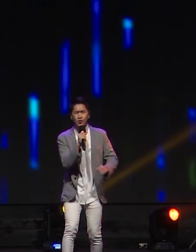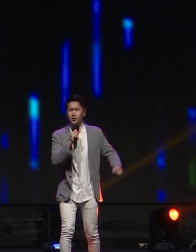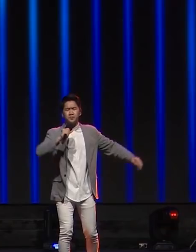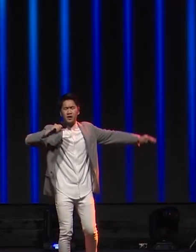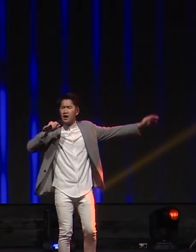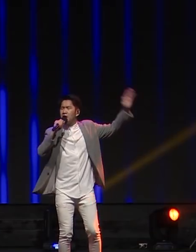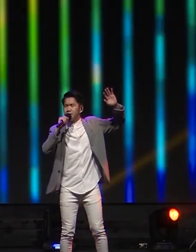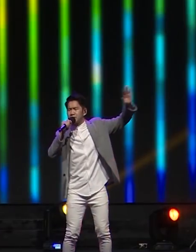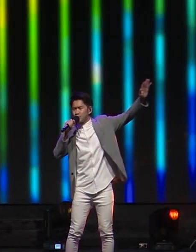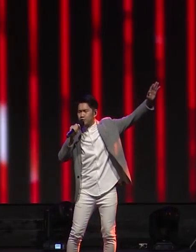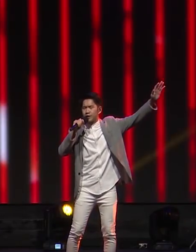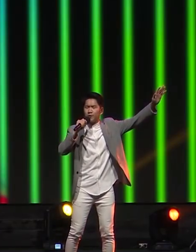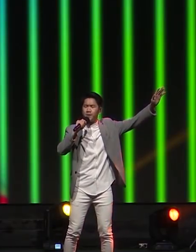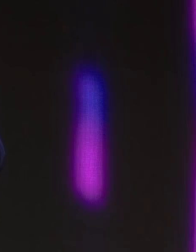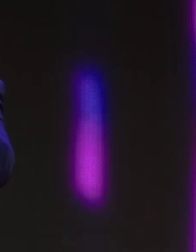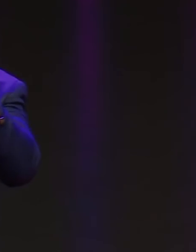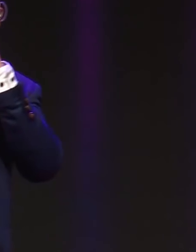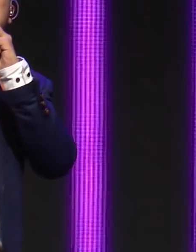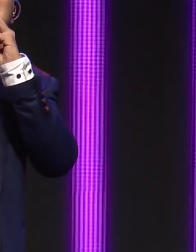bebaskanku. Yesus,